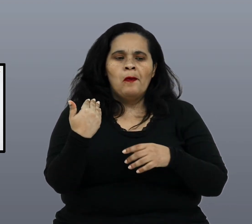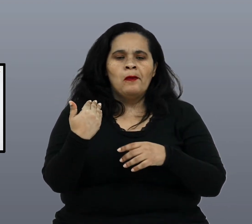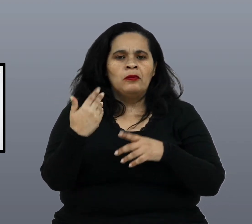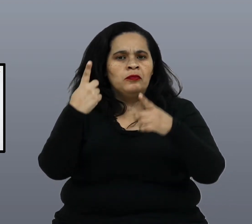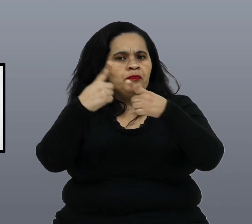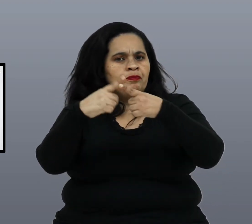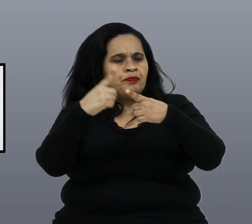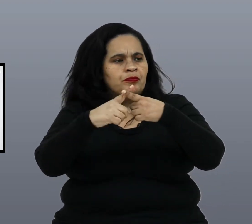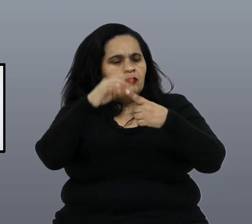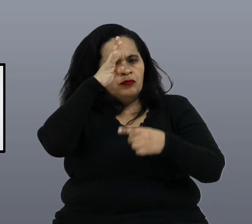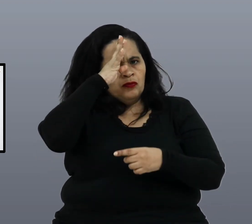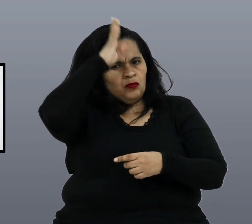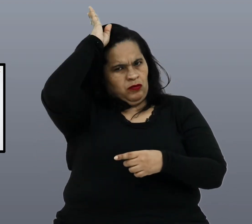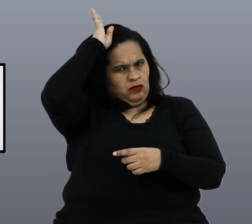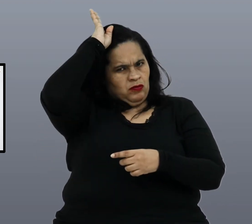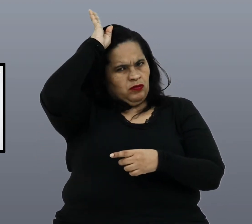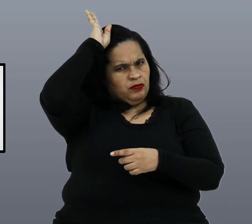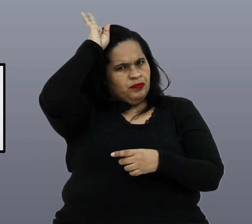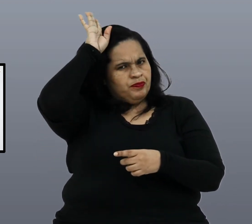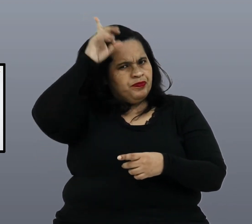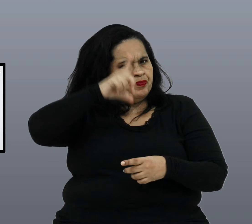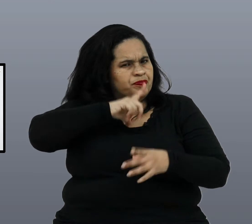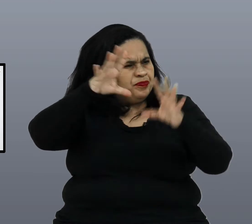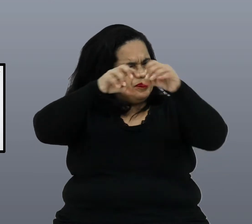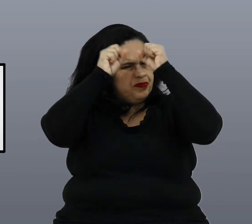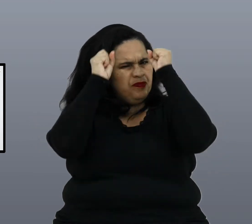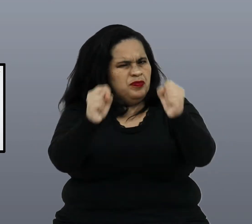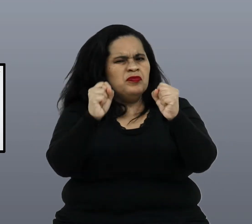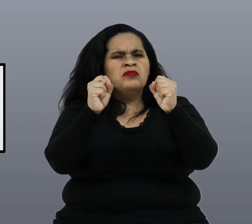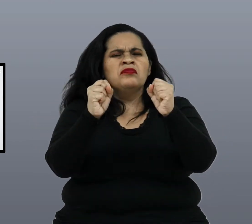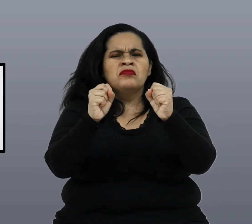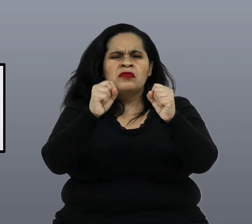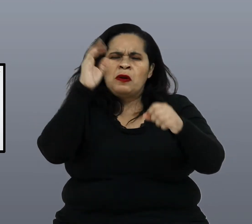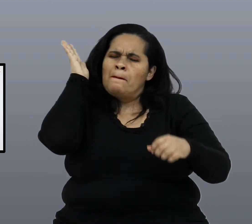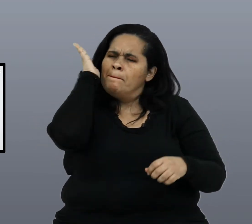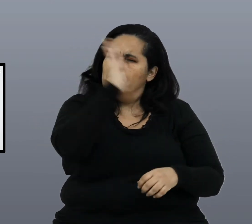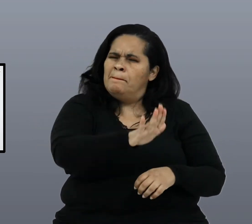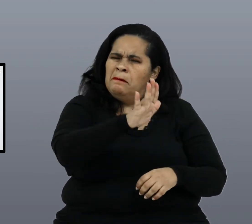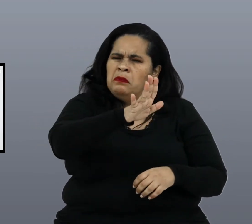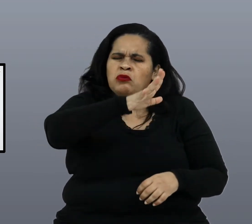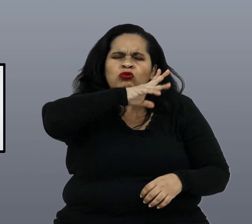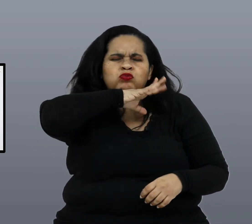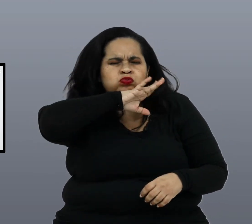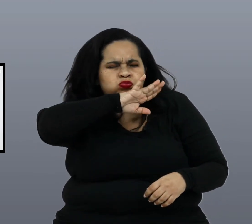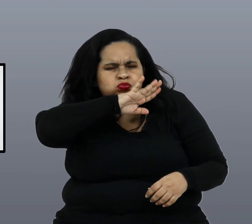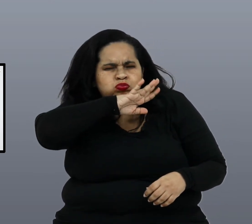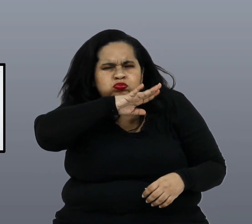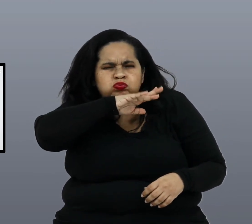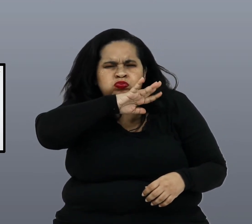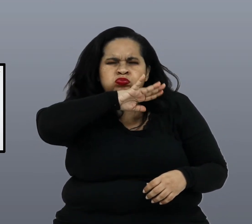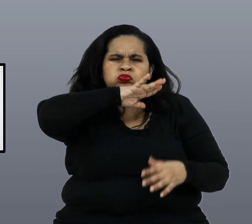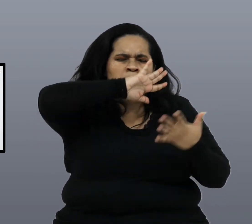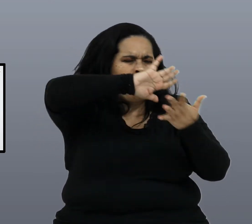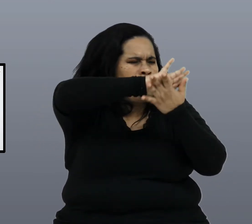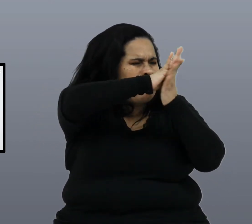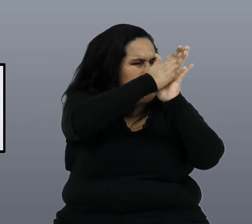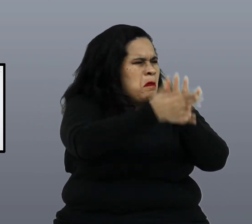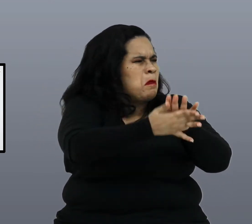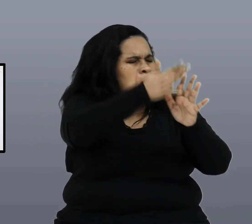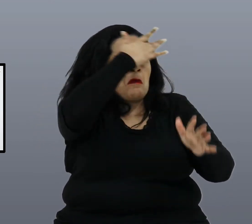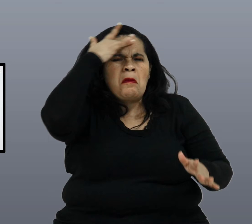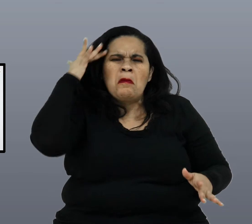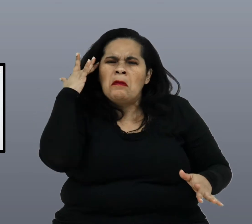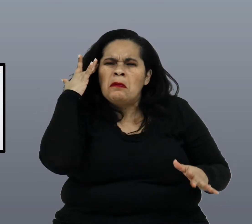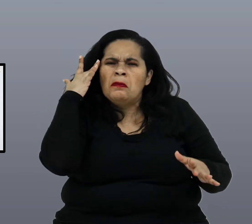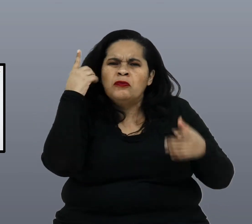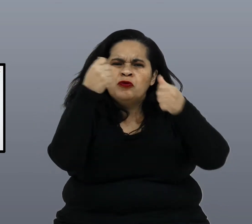dizer, o Império Romano ele tem força, ele tem poder, ele é sanguinário, ele é um dos piores, eles cerram as pessoas, eles matam assim, se